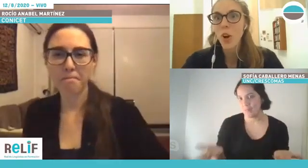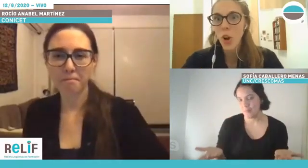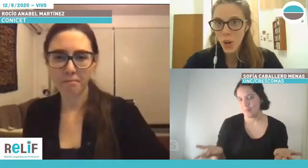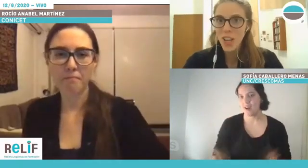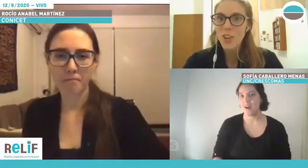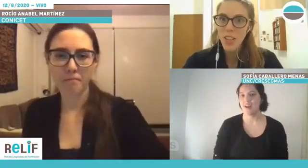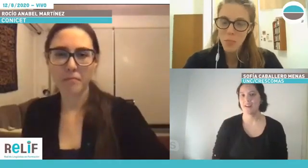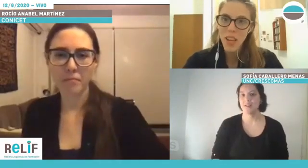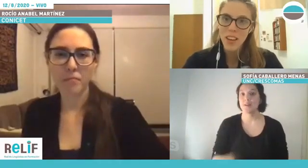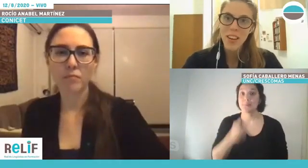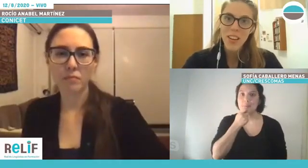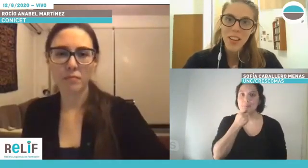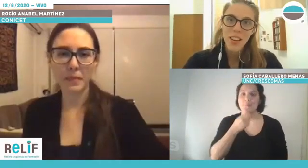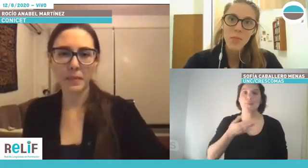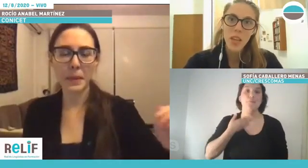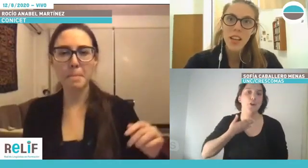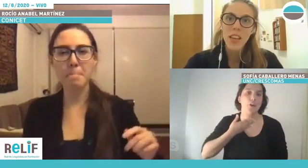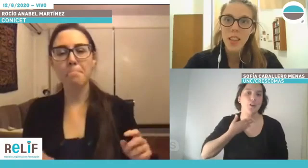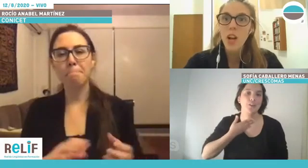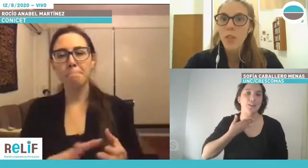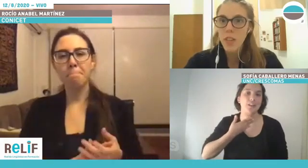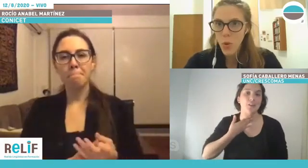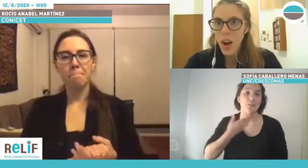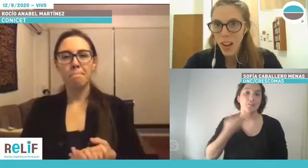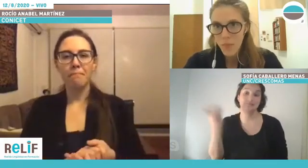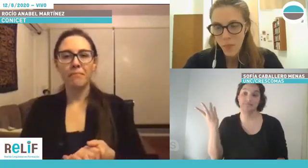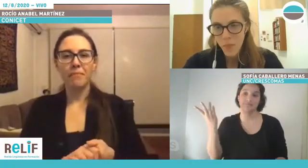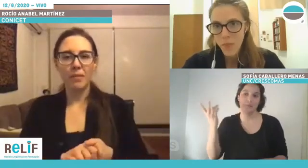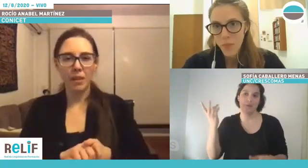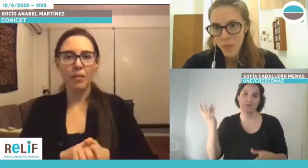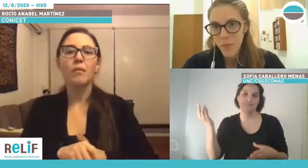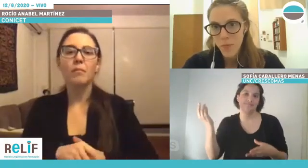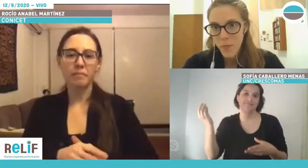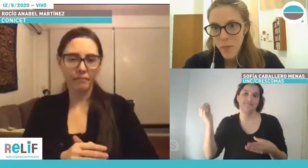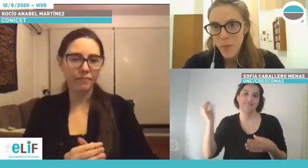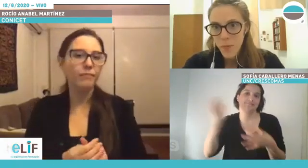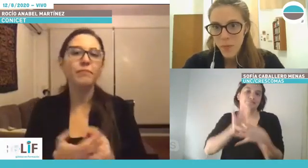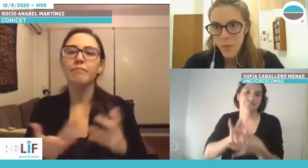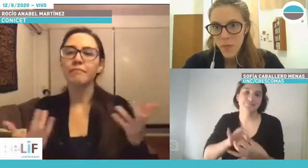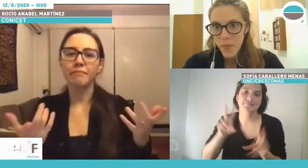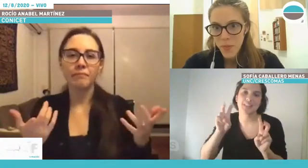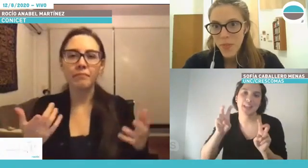lo fonológico también viene desde lo visual.